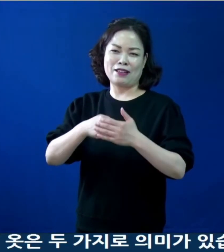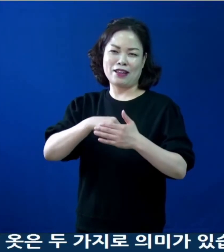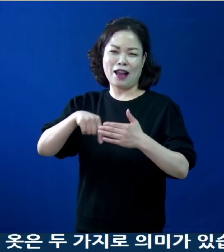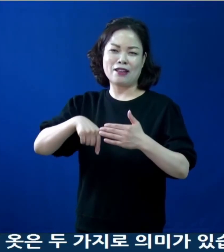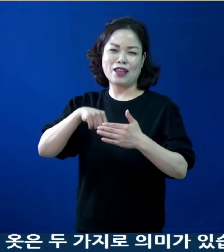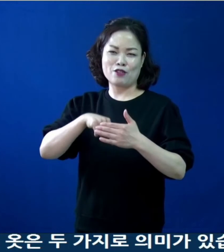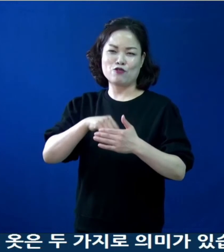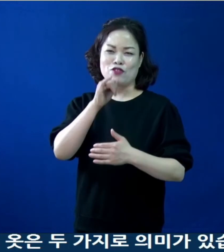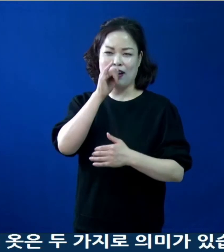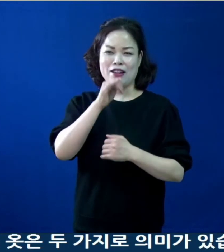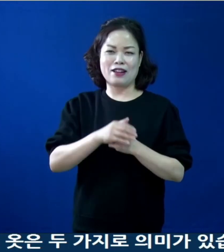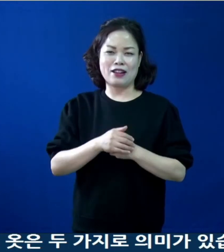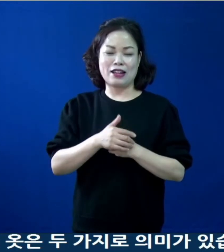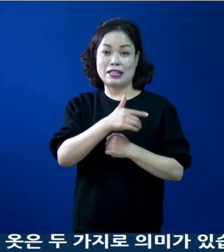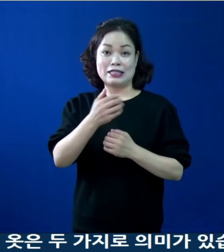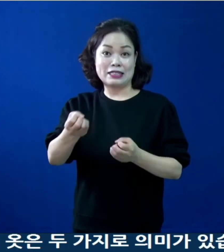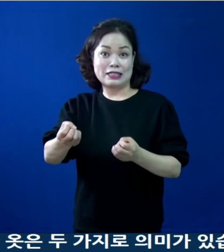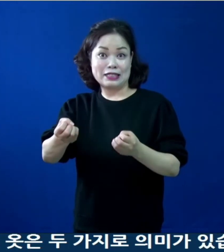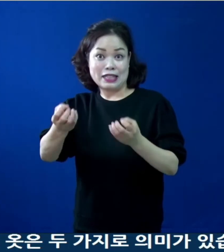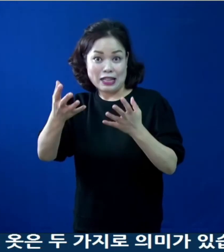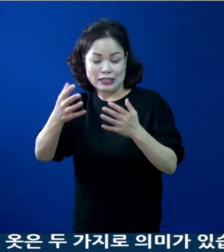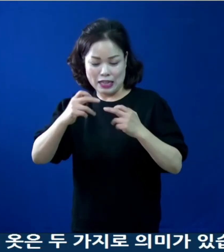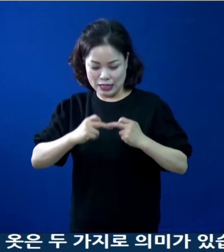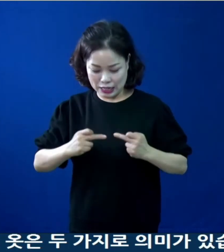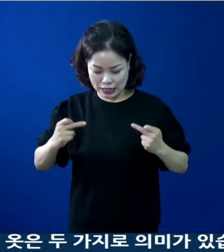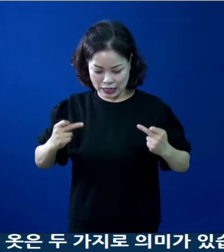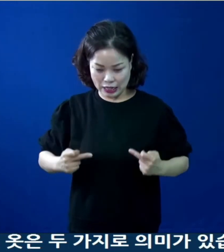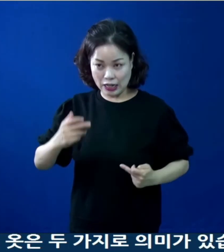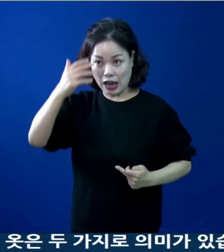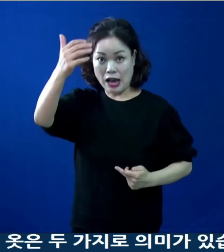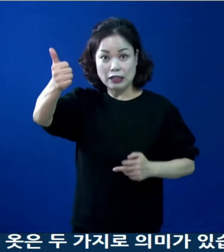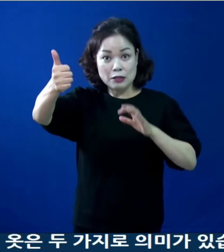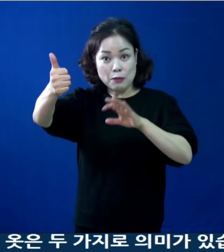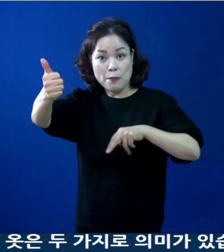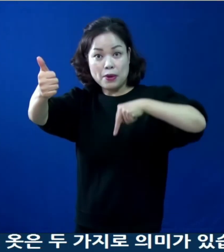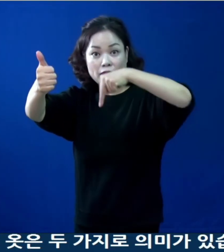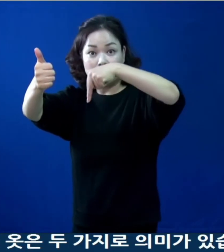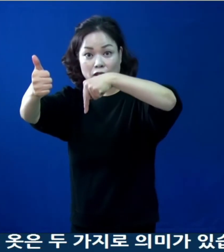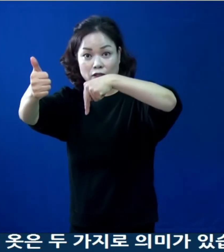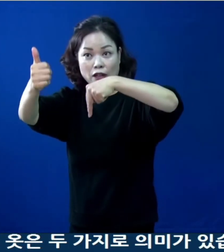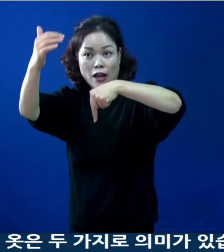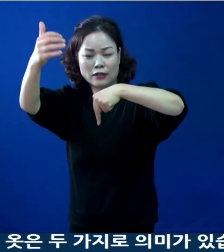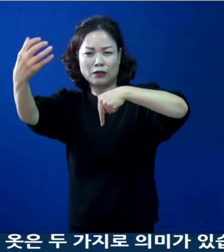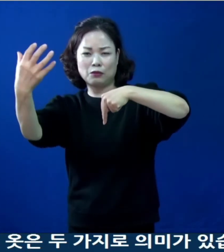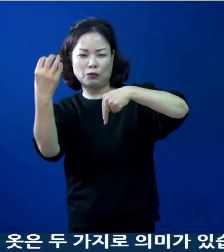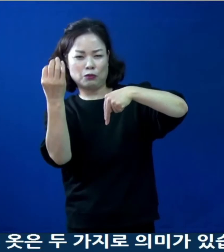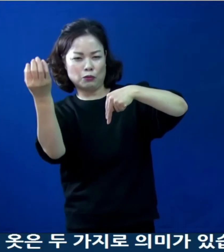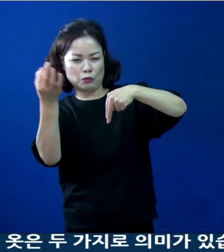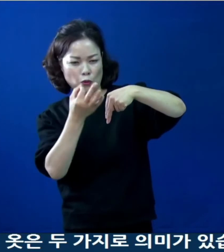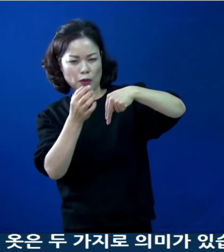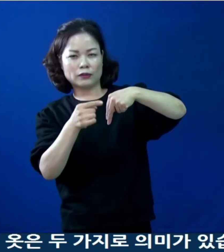있구나. 대제사장이 그것을 가슴에 붙이고 여호와 앞에 나갈 때 여호와께서 보면서, 그래,